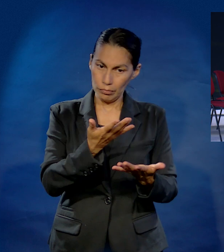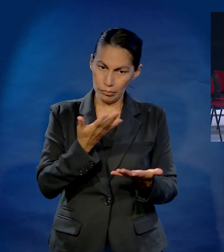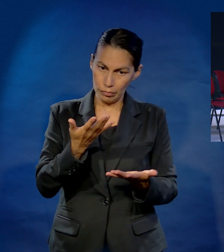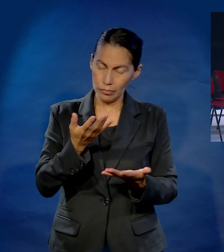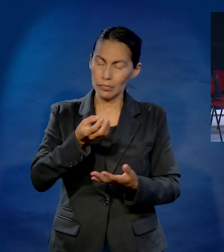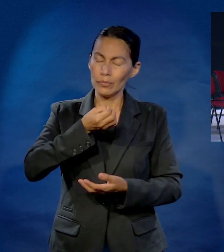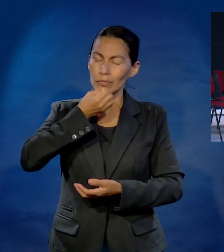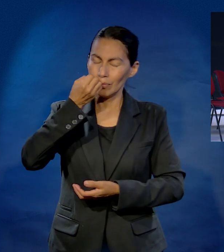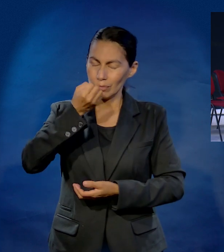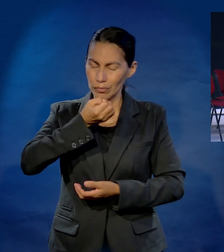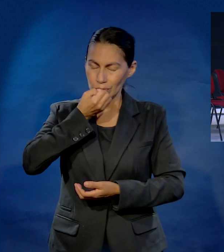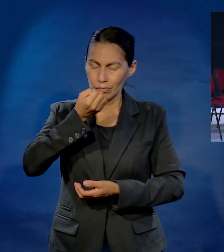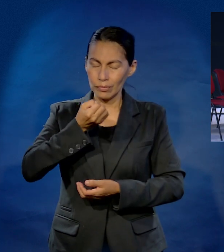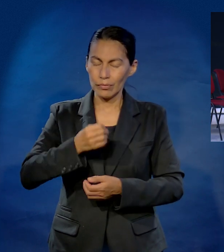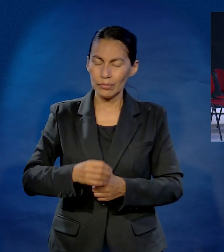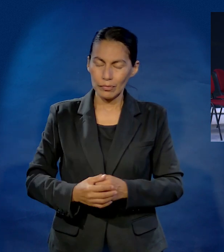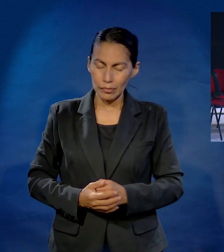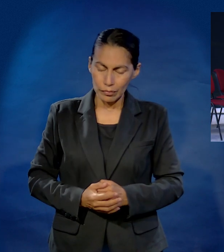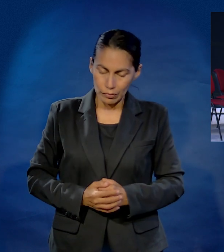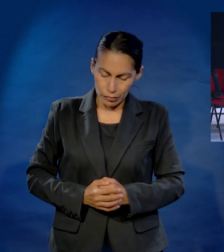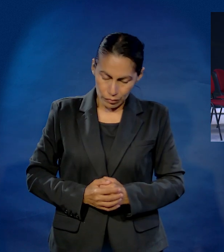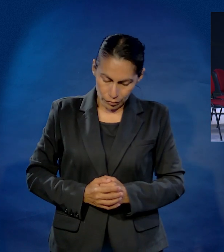Oremos juntos.